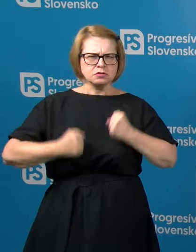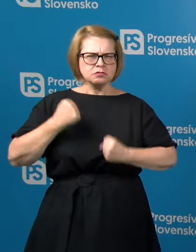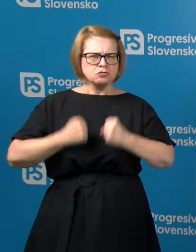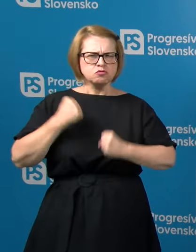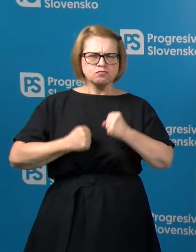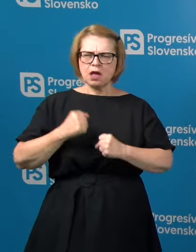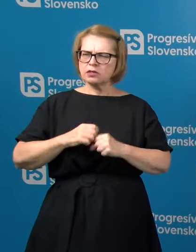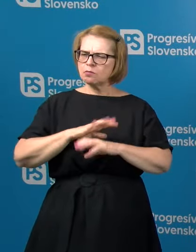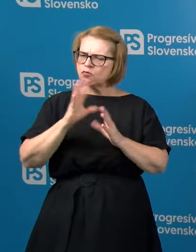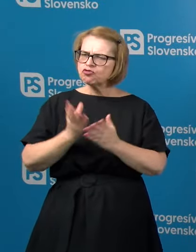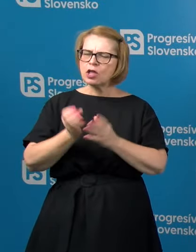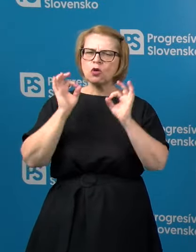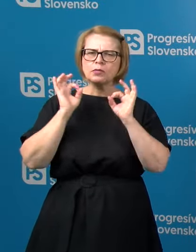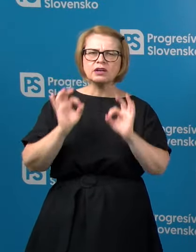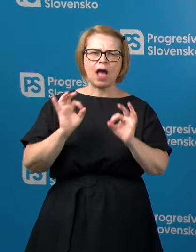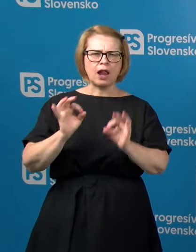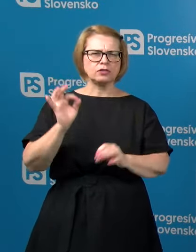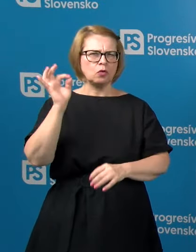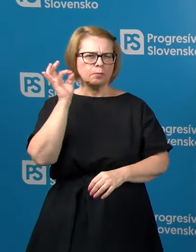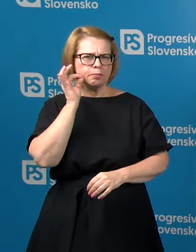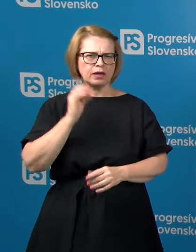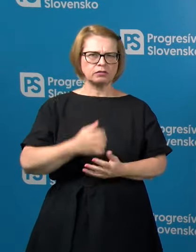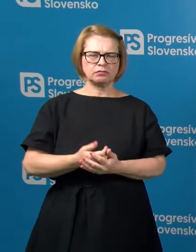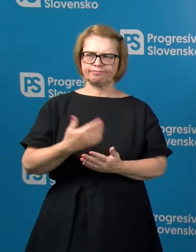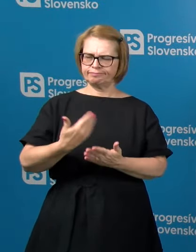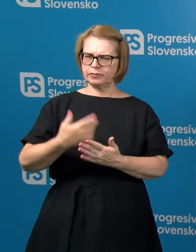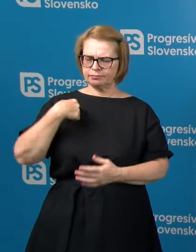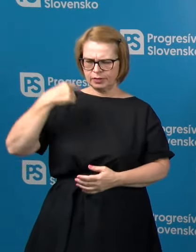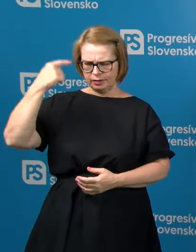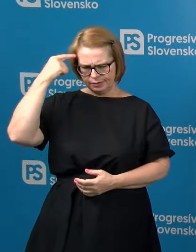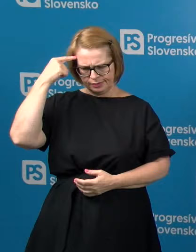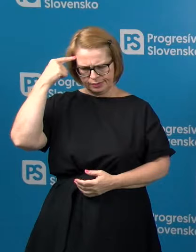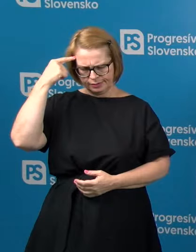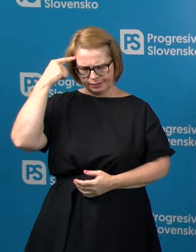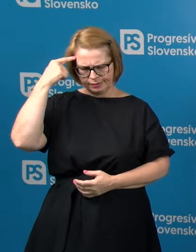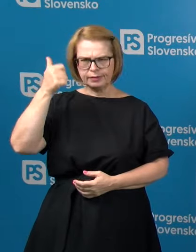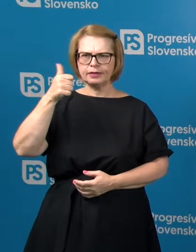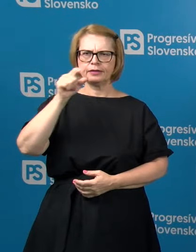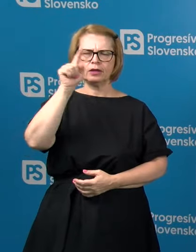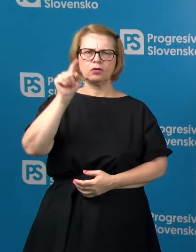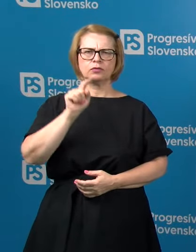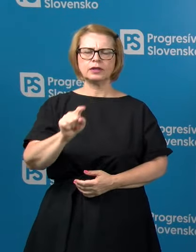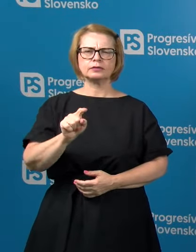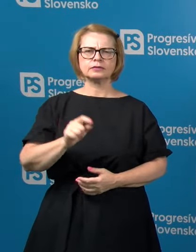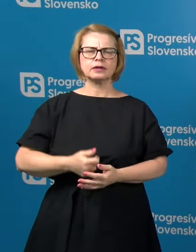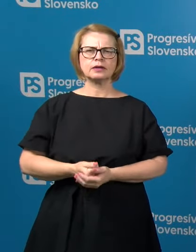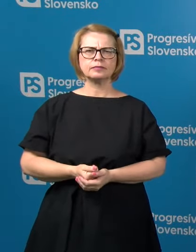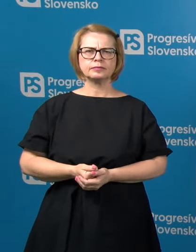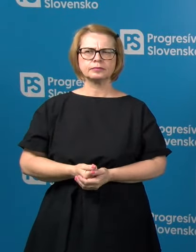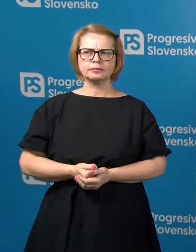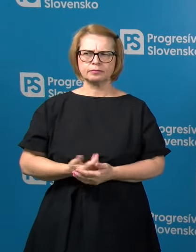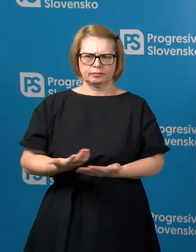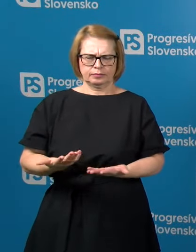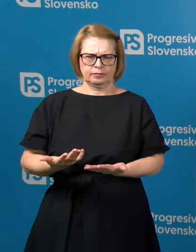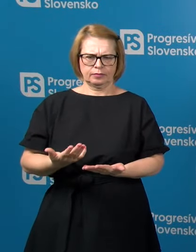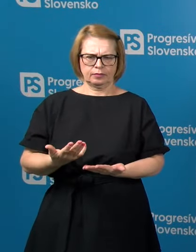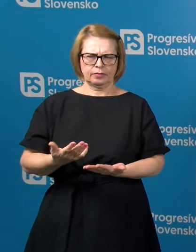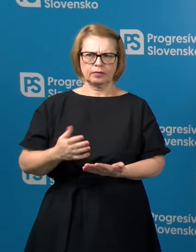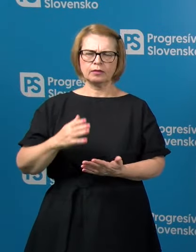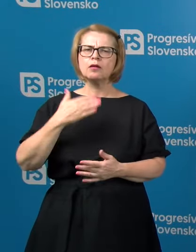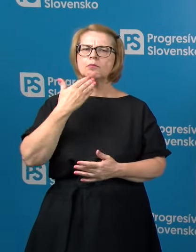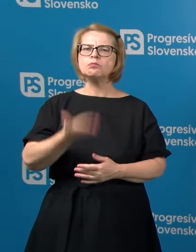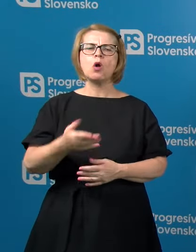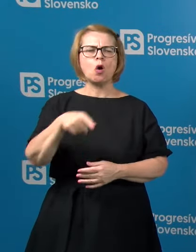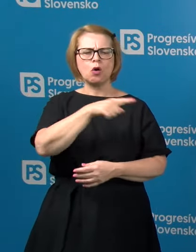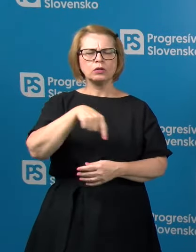a peknom, tak čoraz častejšie sa mi v mysli vynára taká jedna otázka, že čo po týchto ničiteľoch